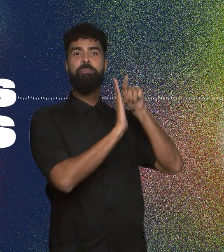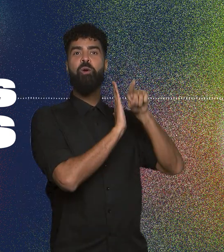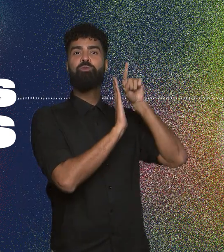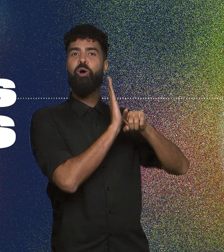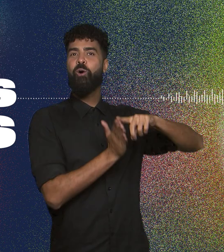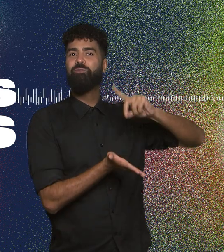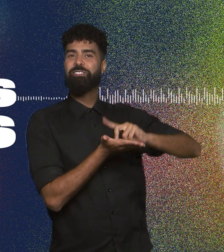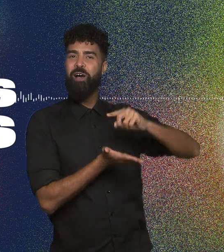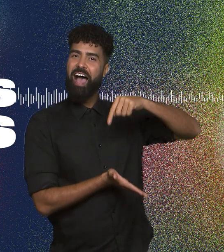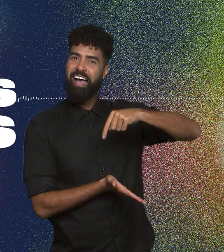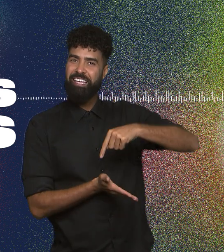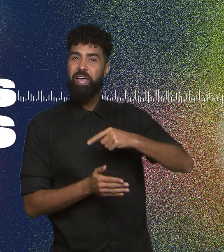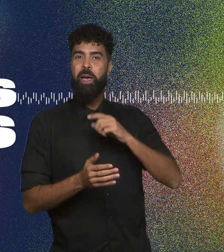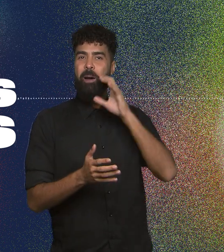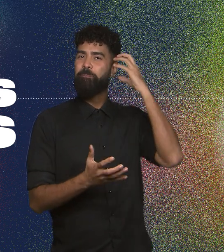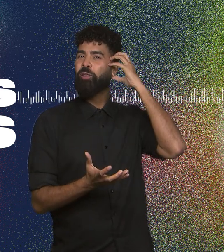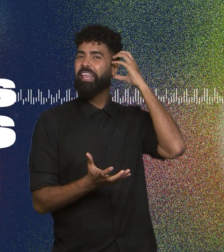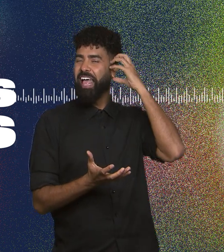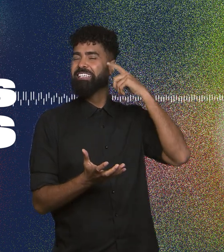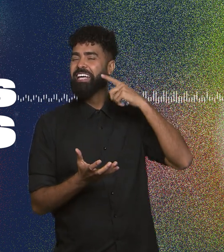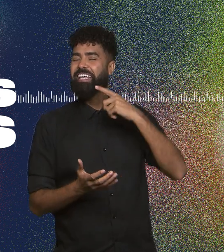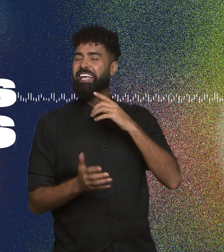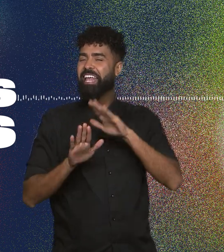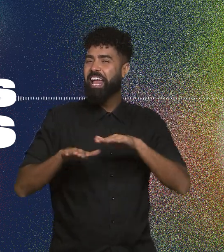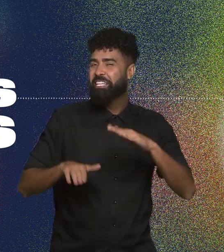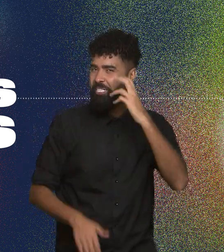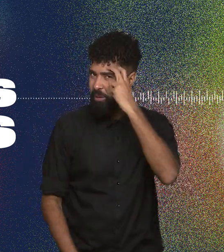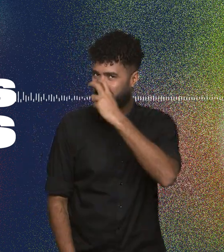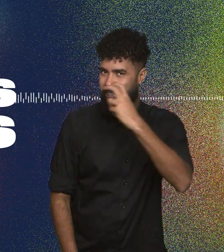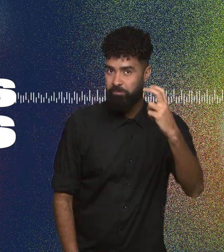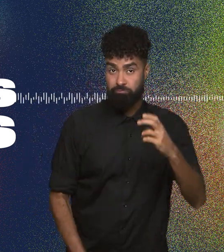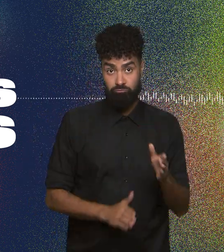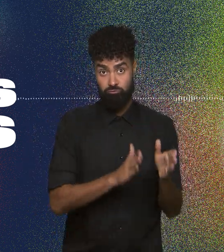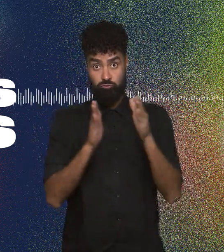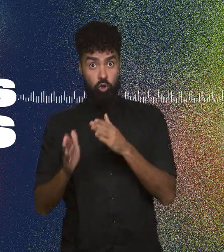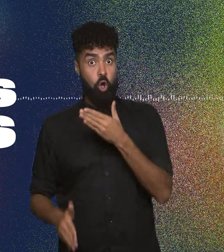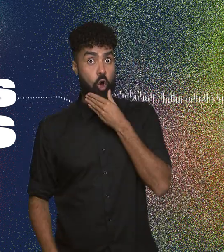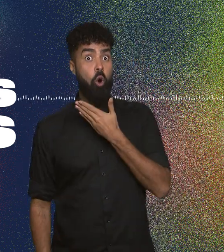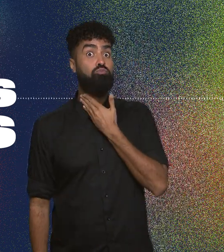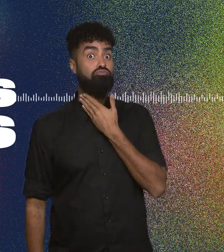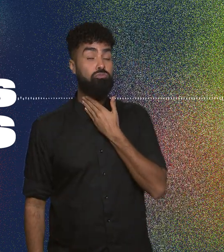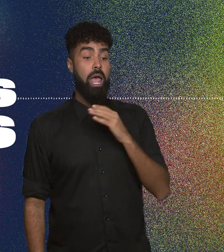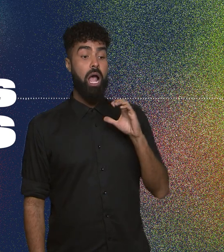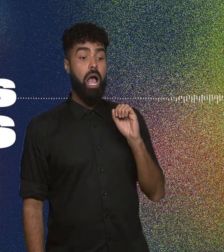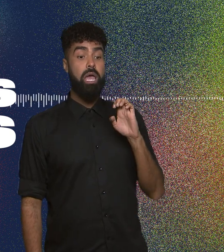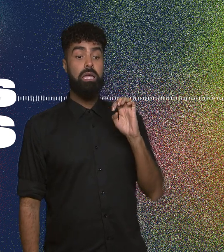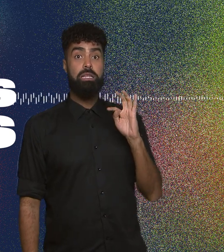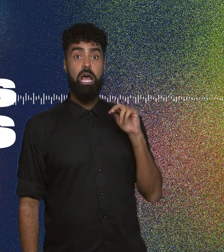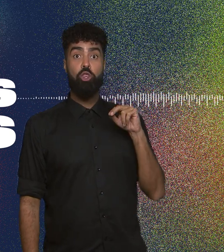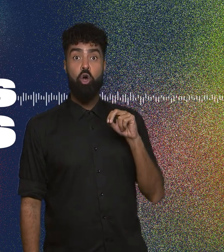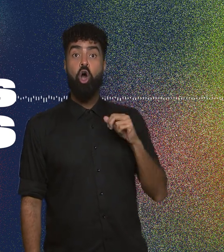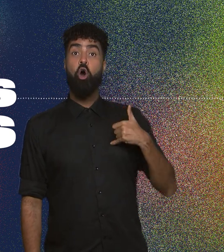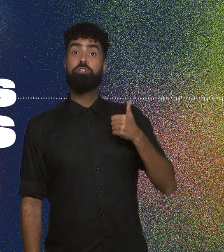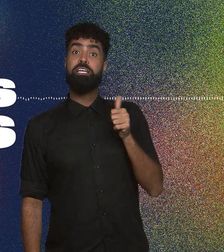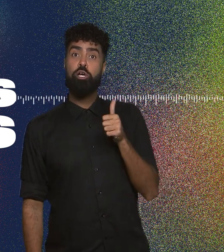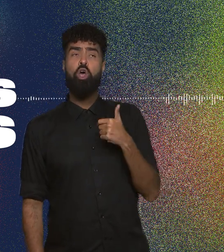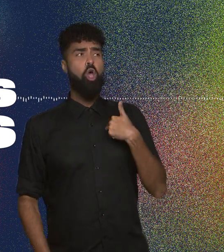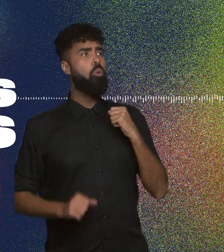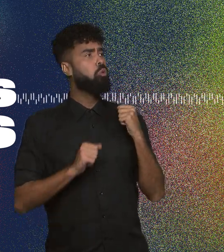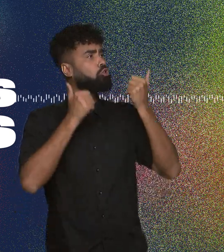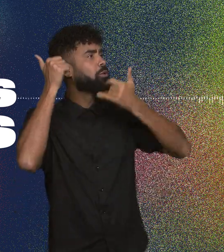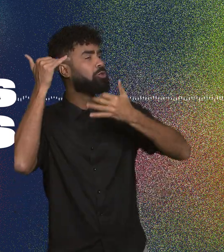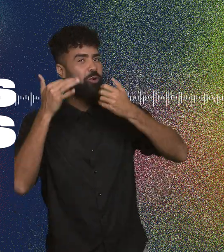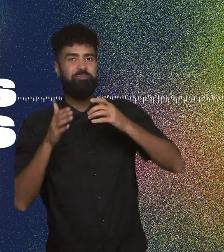Crianças Sabidas. Eu sou o Caetano, tenho 11 anos. Posso ser o explicador do podcast? Pode sim, Caetano. Eu sou